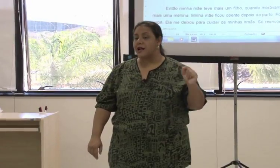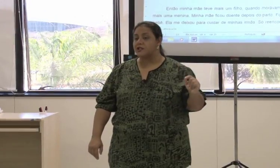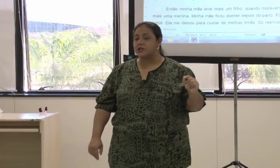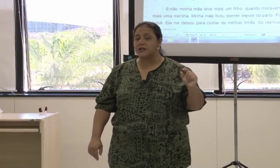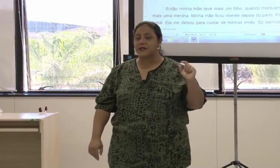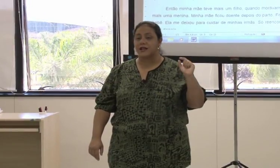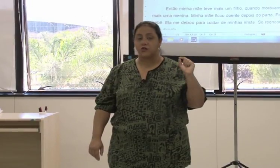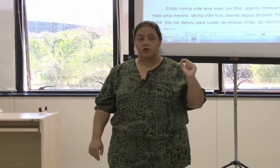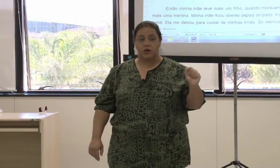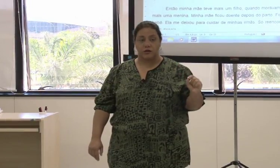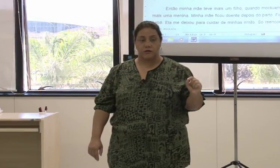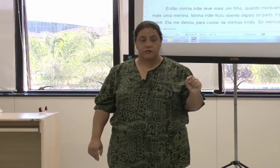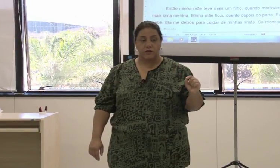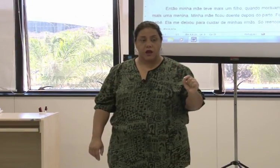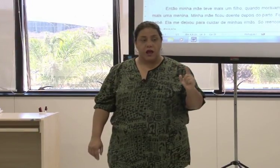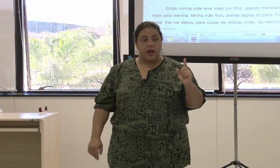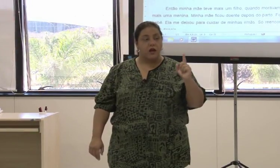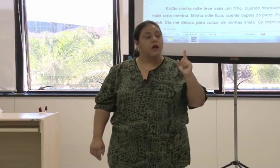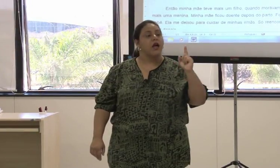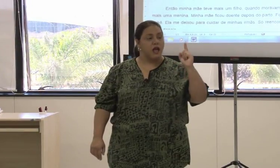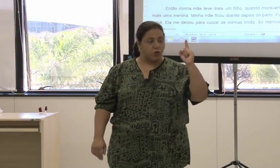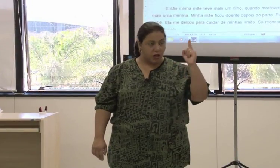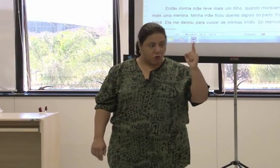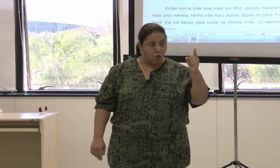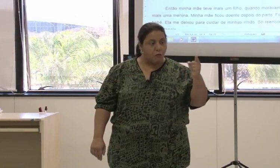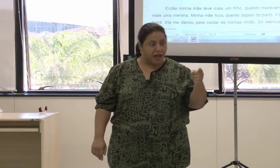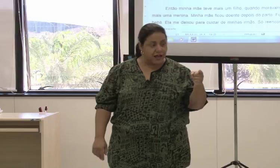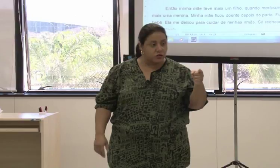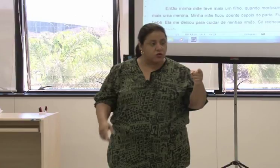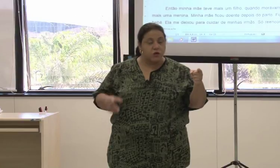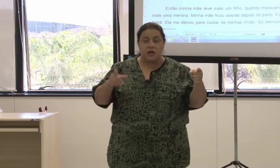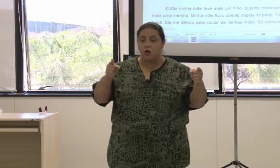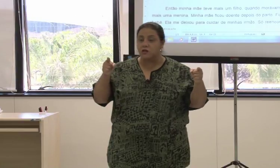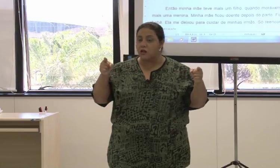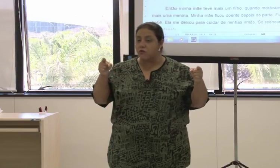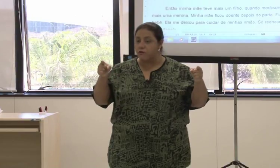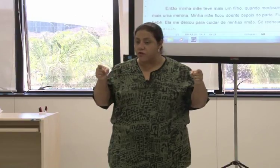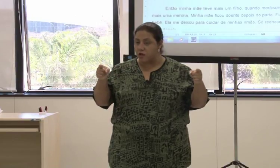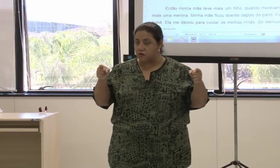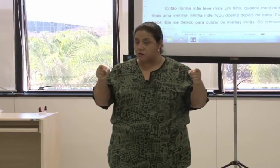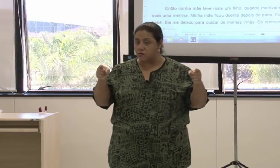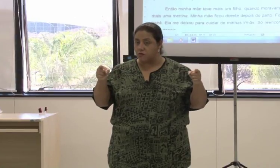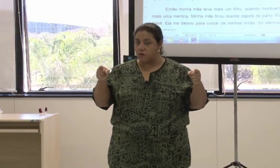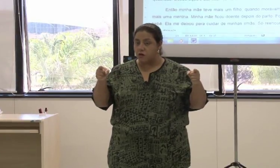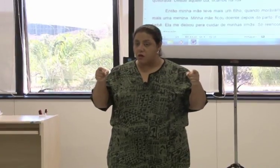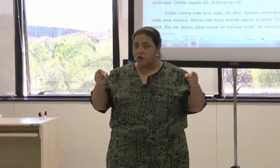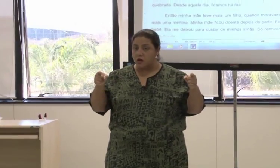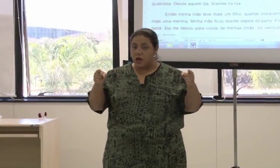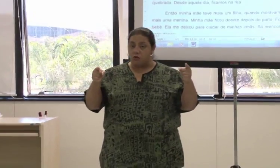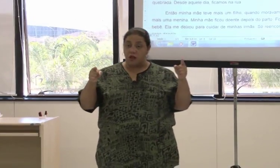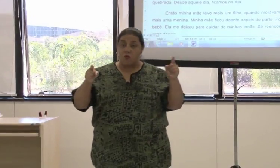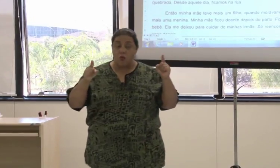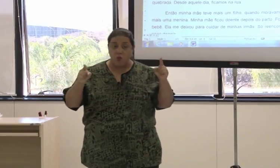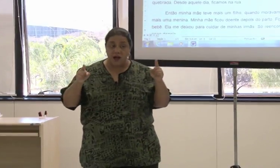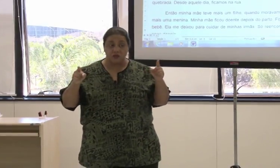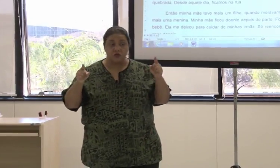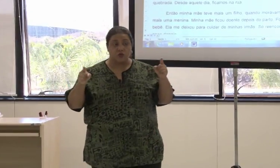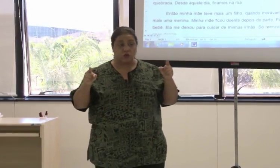Unidade tradutória. Eu tenho um começo e eu tenho um fim. Eu tenho um assunto